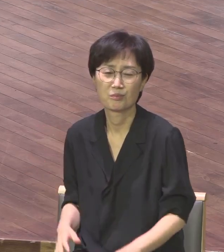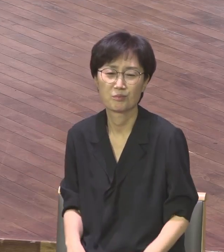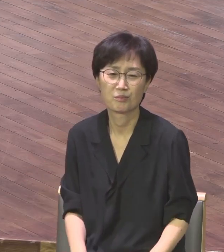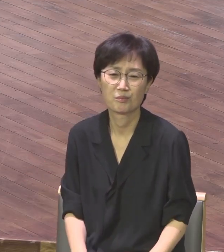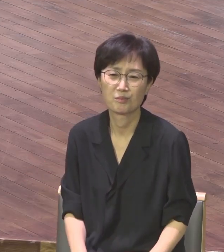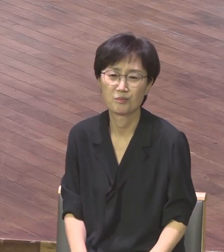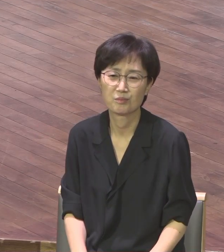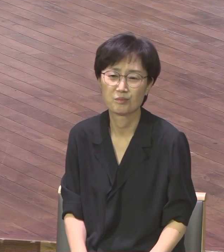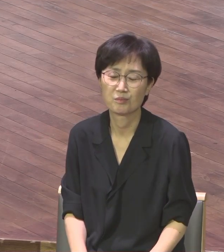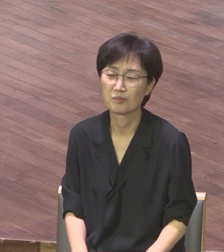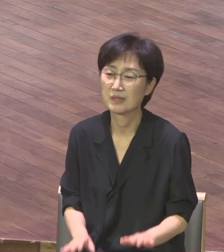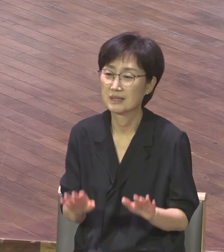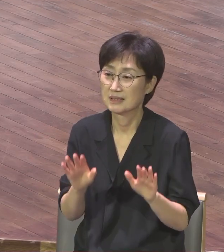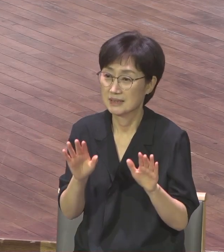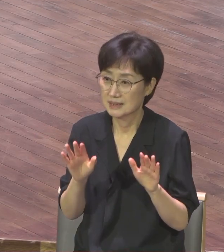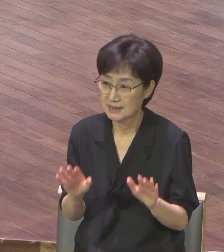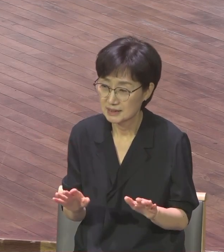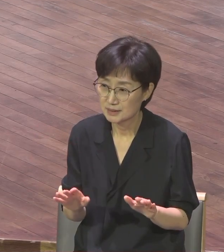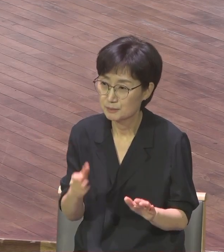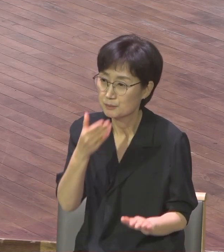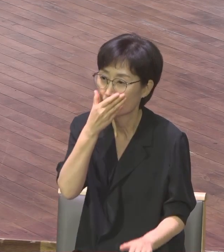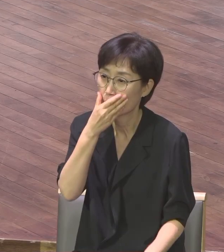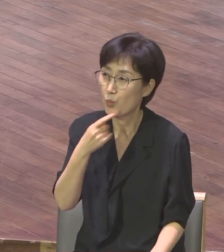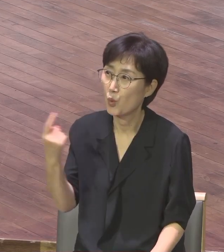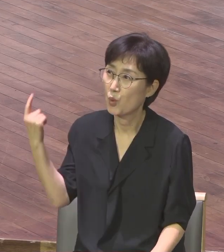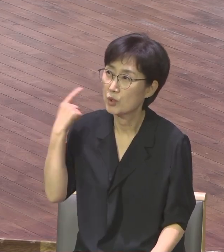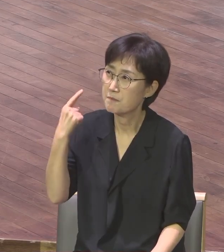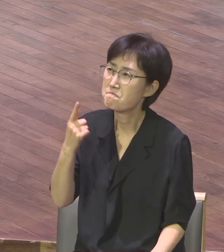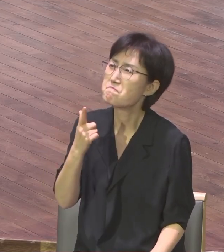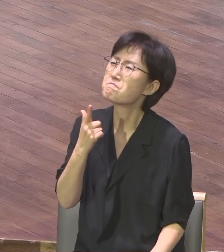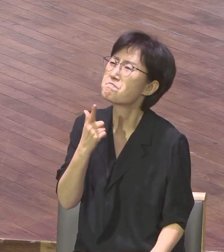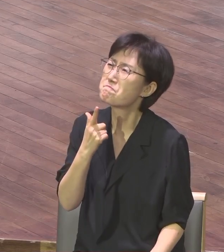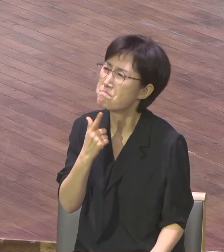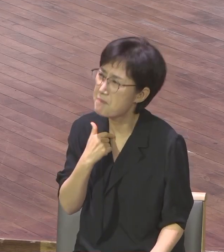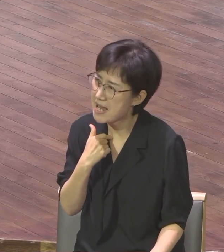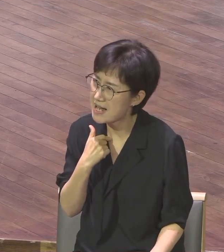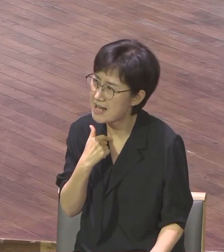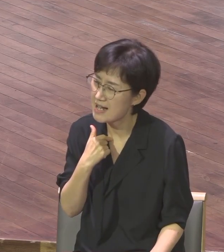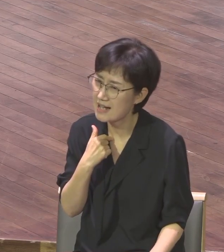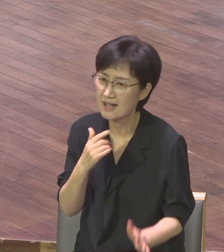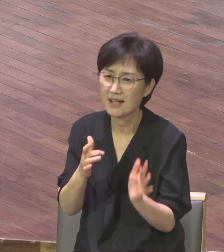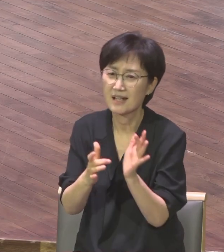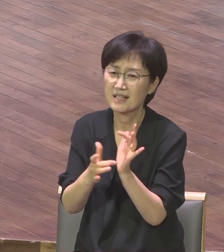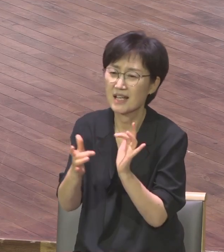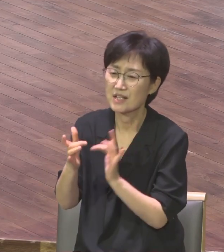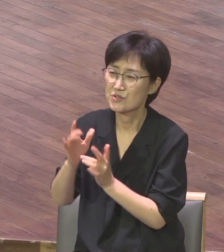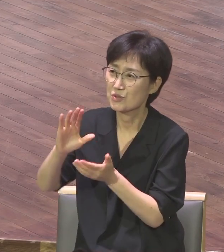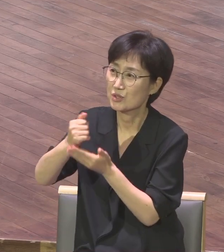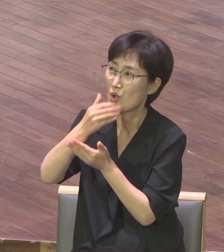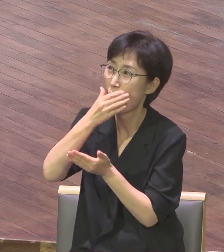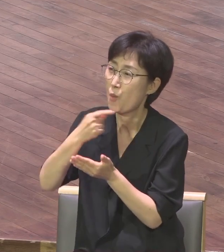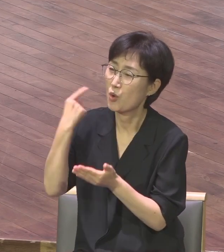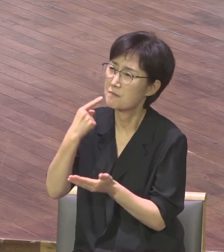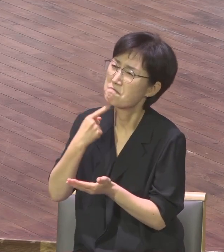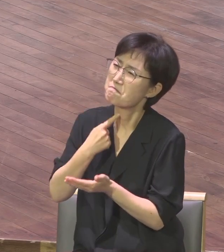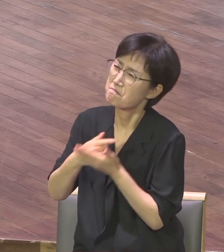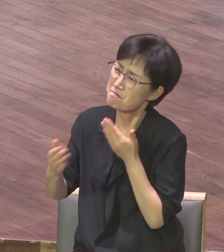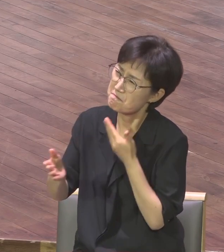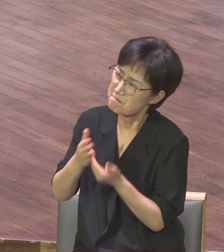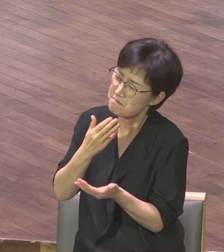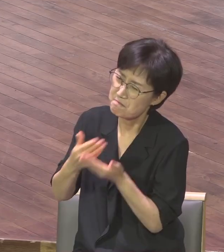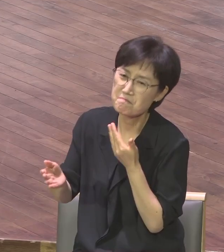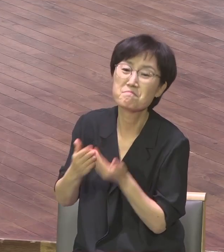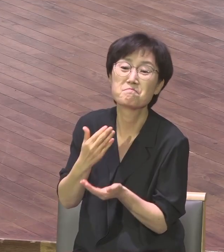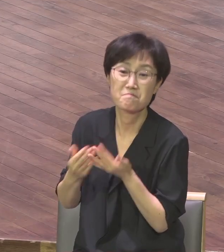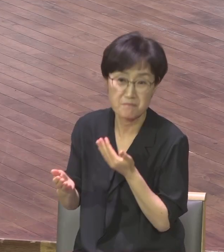여러분이 지금 체험하고 맛보고 있는 그 복음, 예수 그리스도를 통해 주어진 그 놀라운 영적인